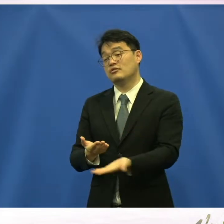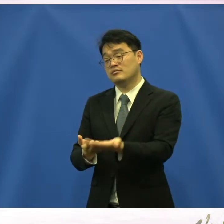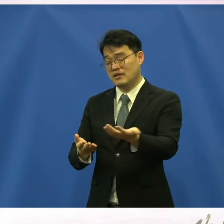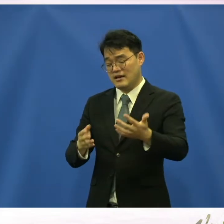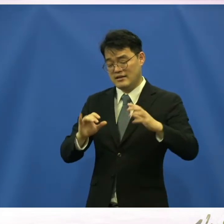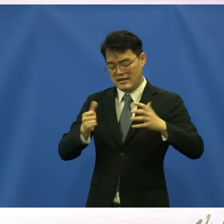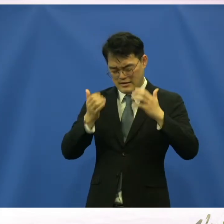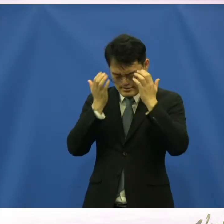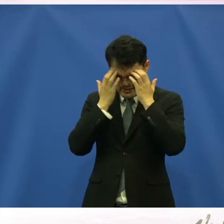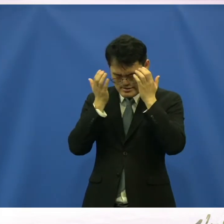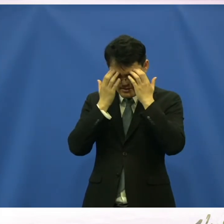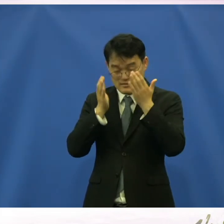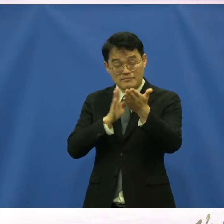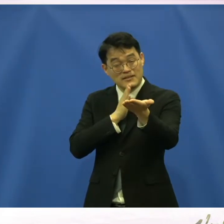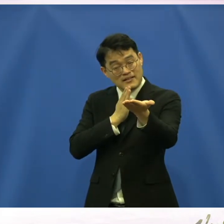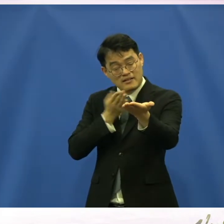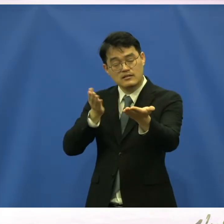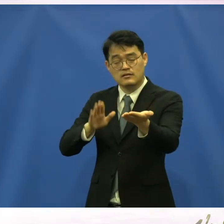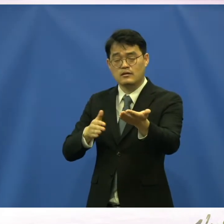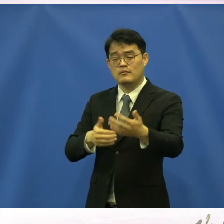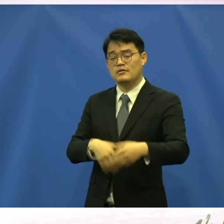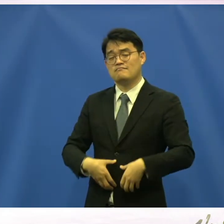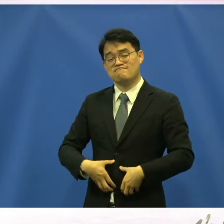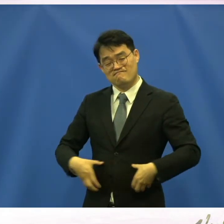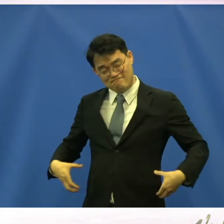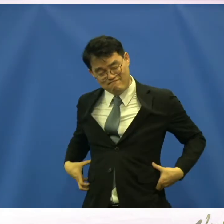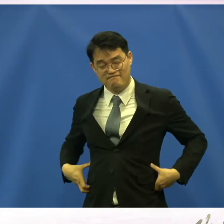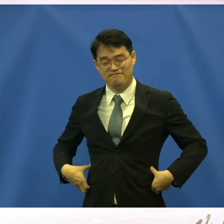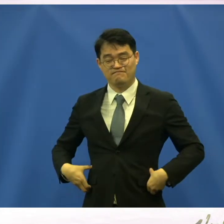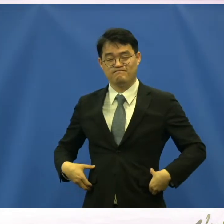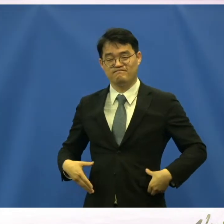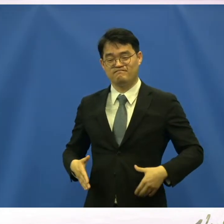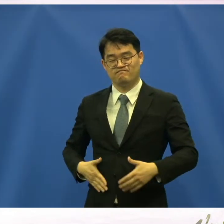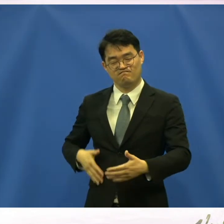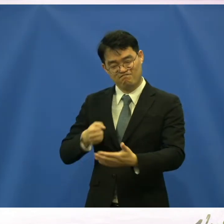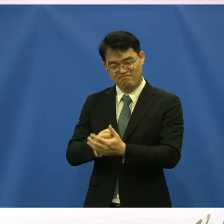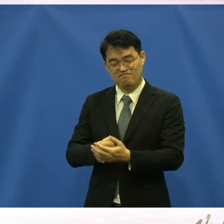담대하라 내가 세상을 이겨노라.